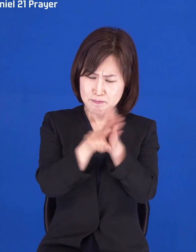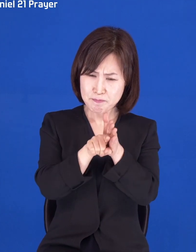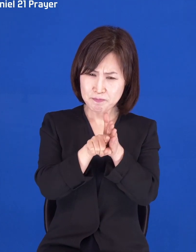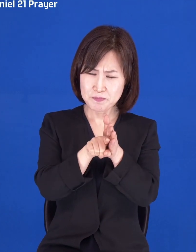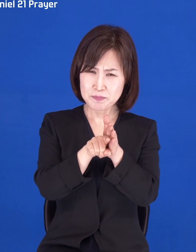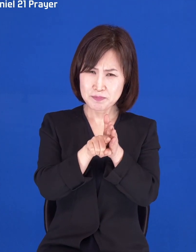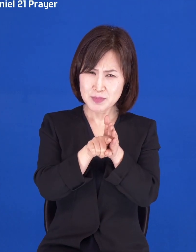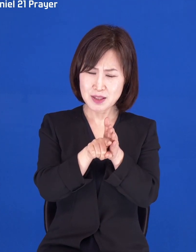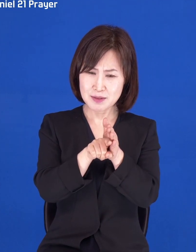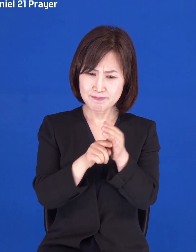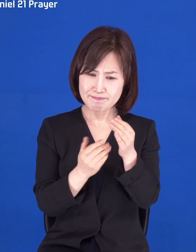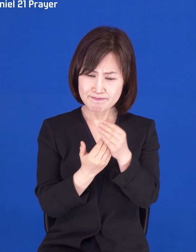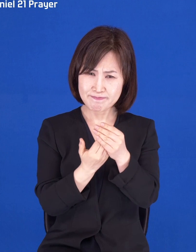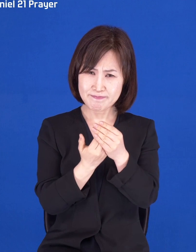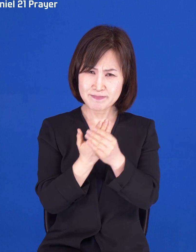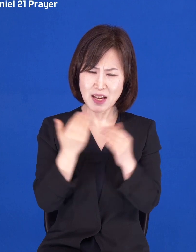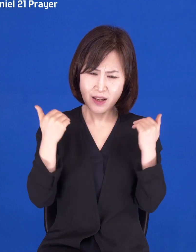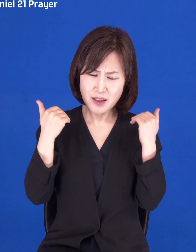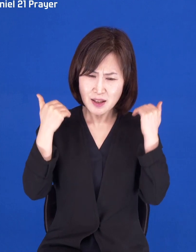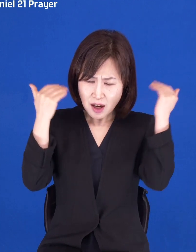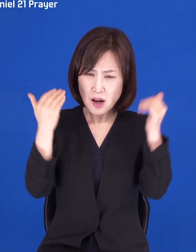키워나가야 한다고 하셨습니다.